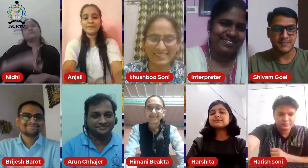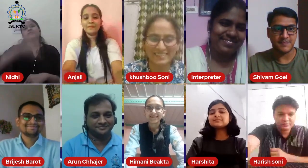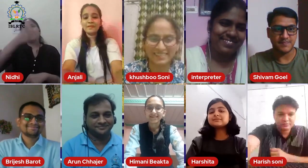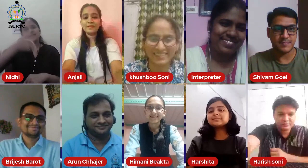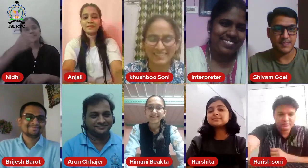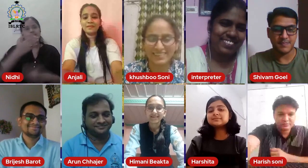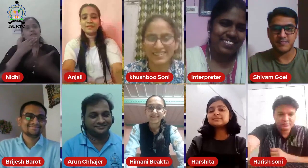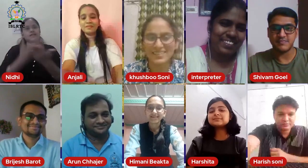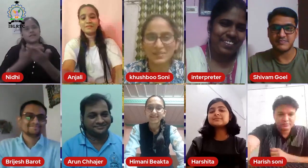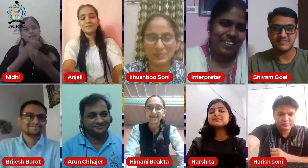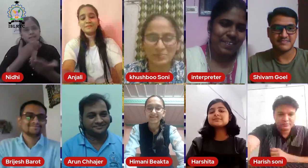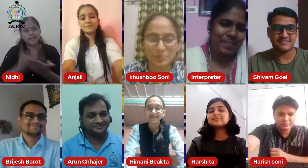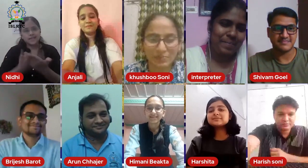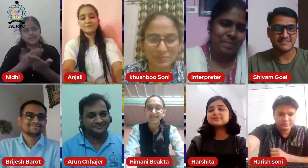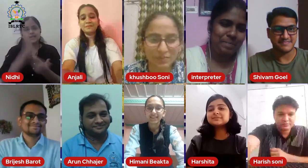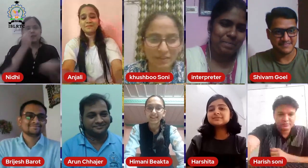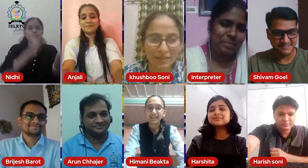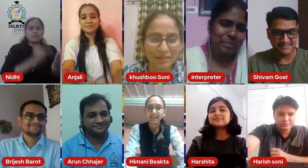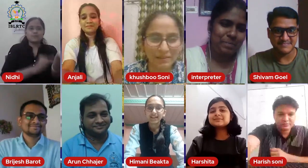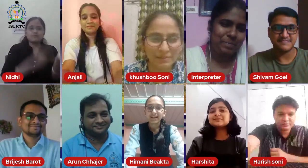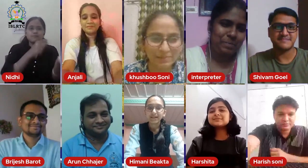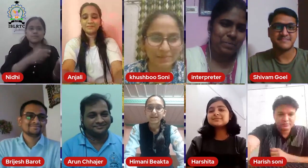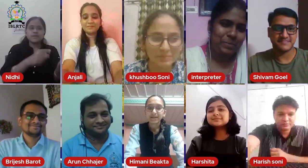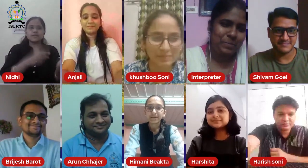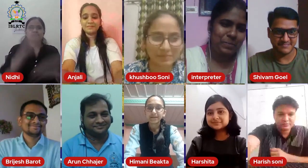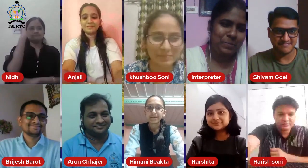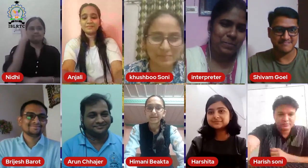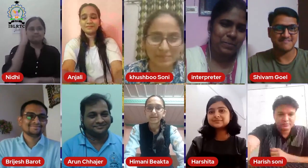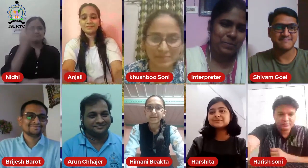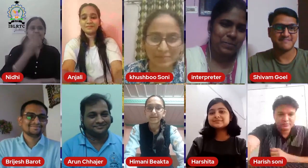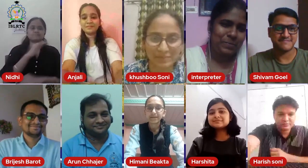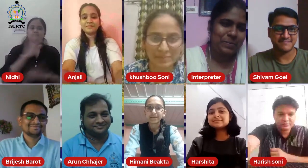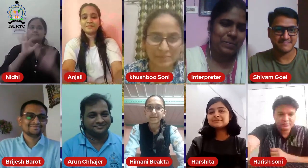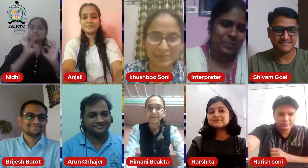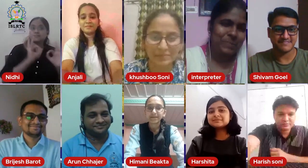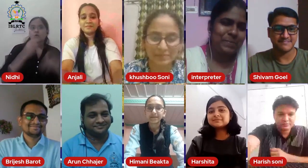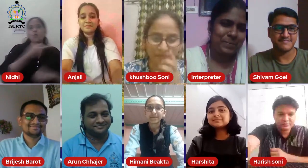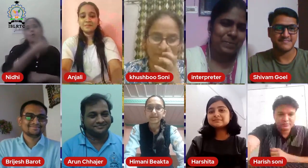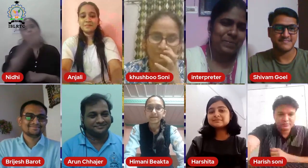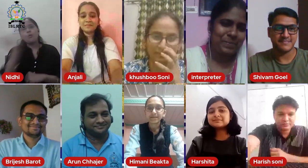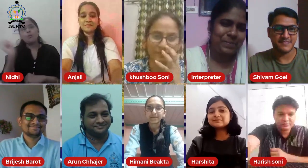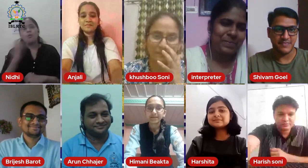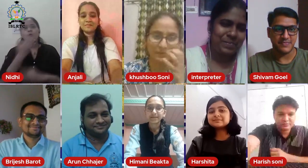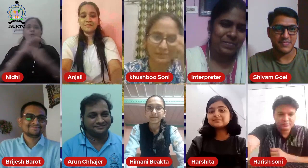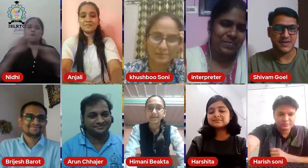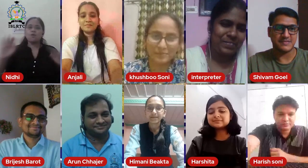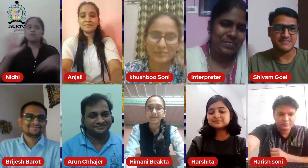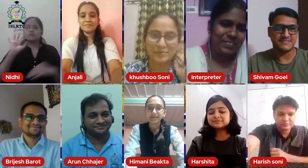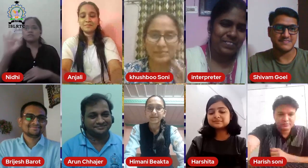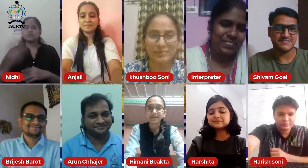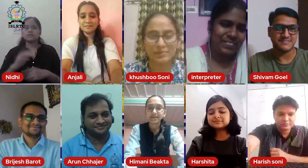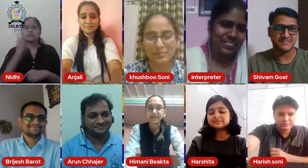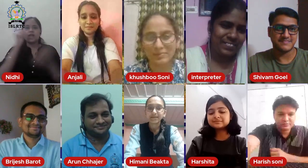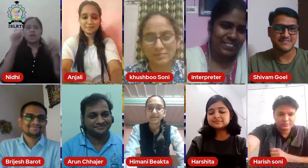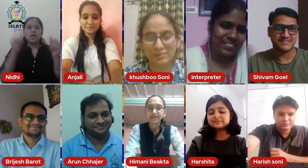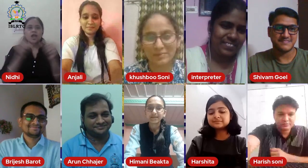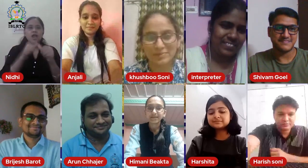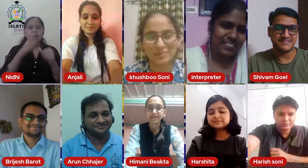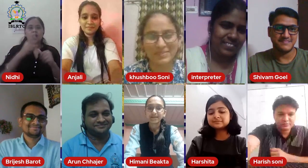बधाई। ब्रजेश की स्पीच बहुत अच्छी लगी, सारे बच्चों की स्पीच अच्छी लगी, अरुण का अभी सहयोग और आगे भी चाहिए तो अरुण को